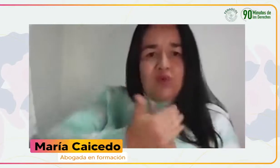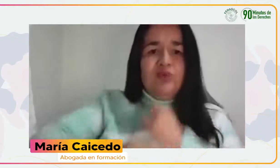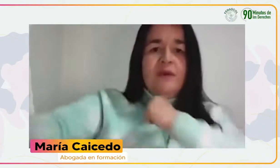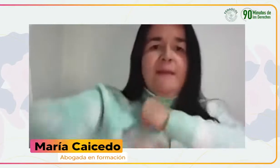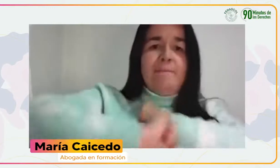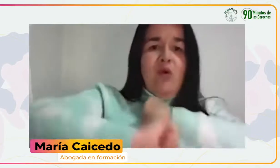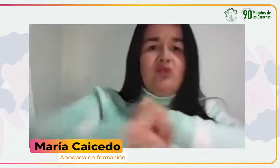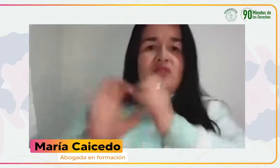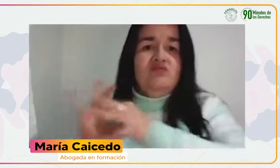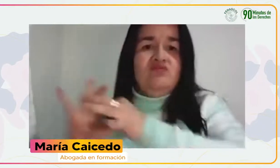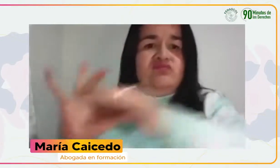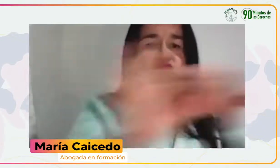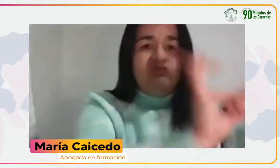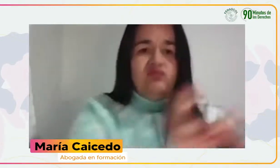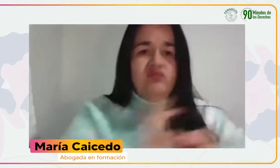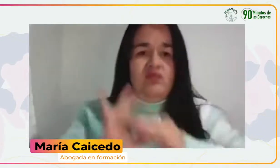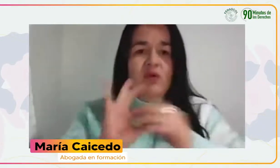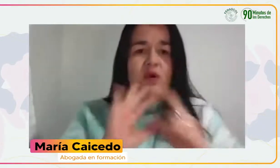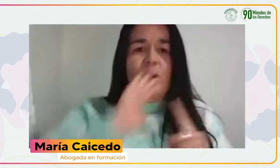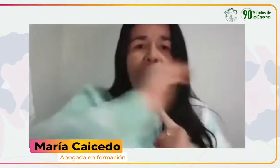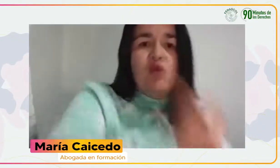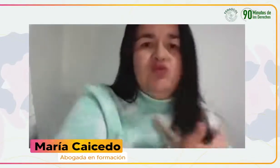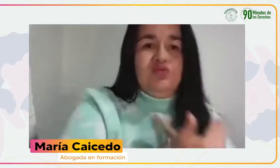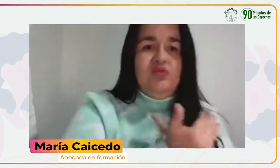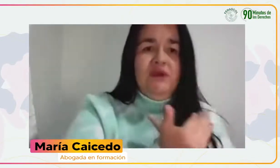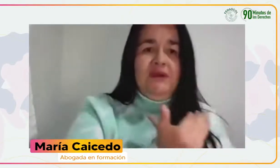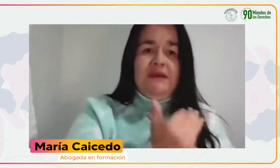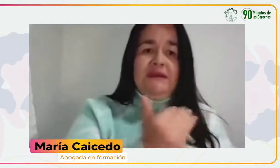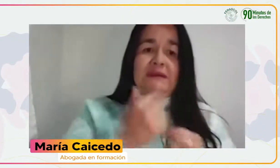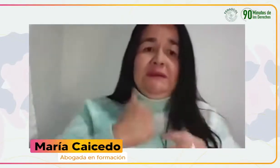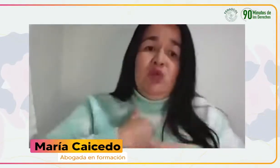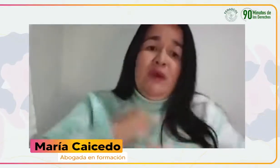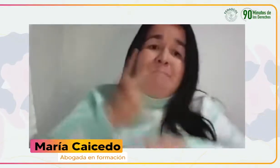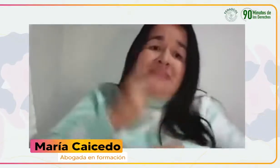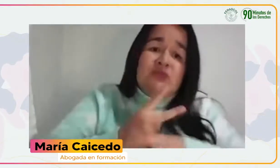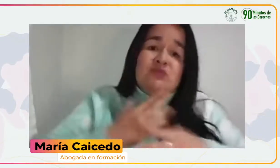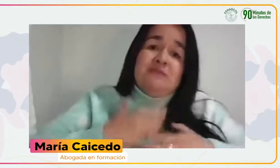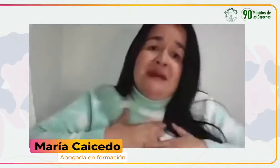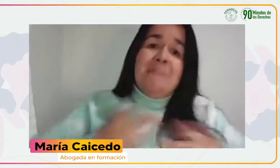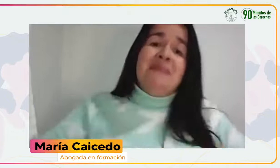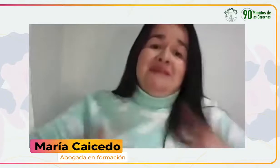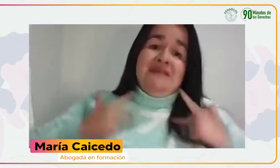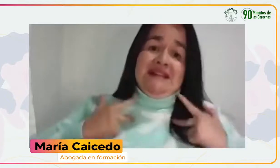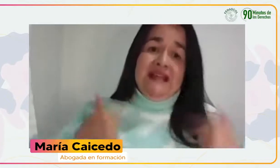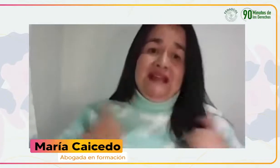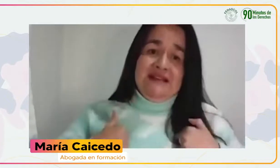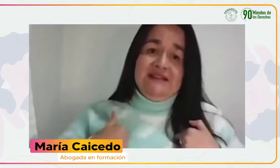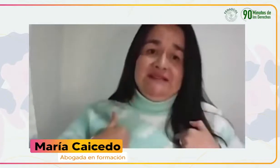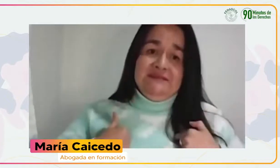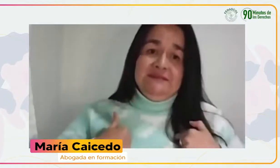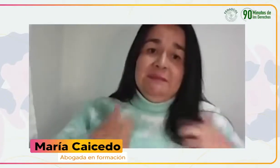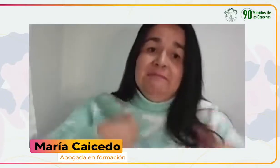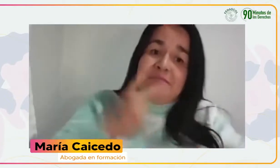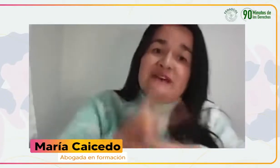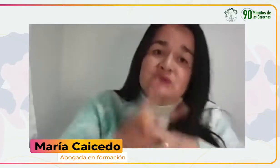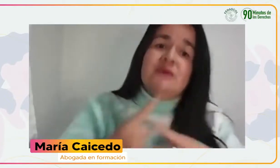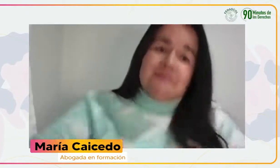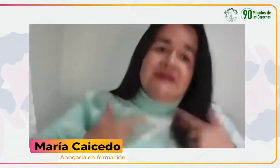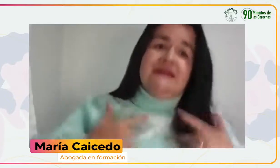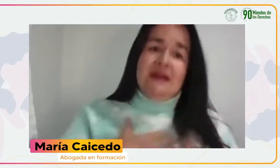realmente sola no puedo, necesito una red de apoyo, necesito protección porque realmente temo por